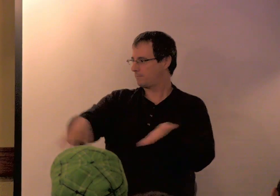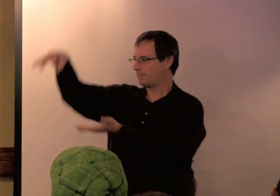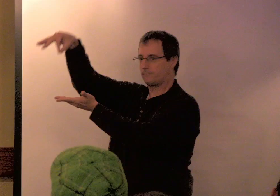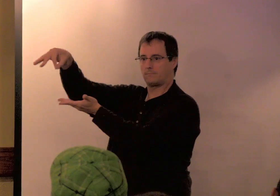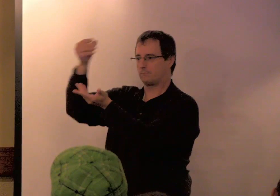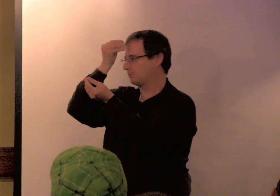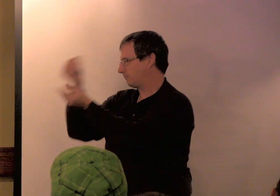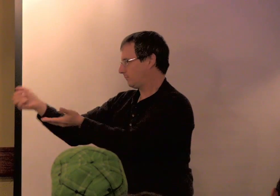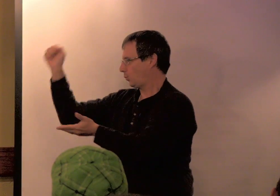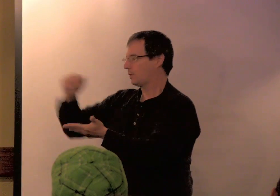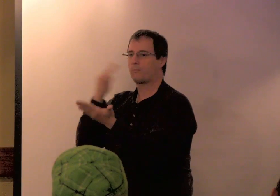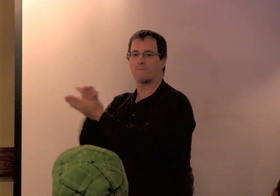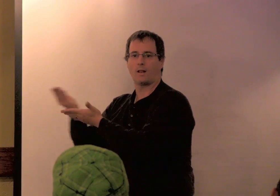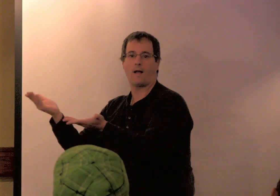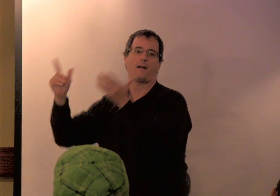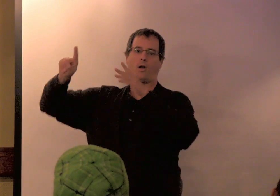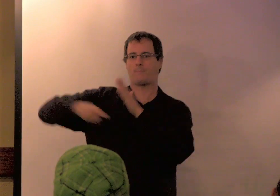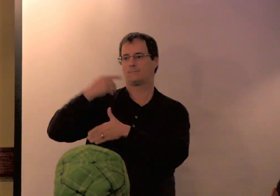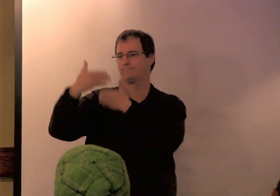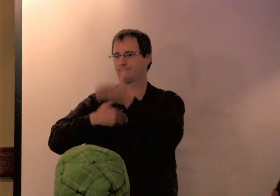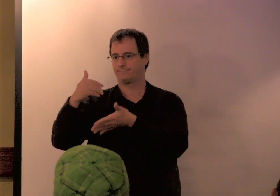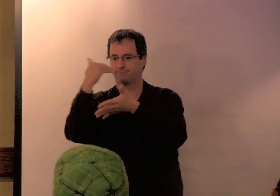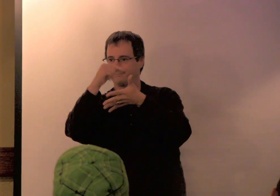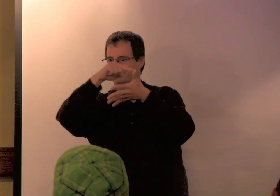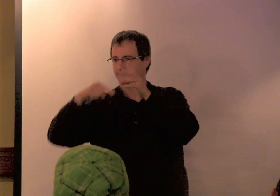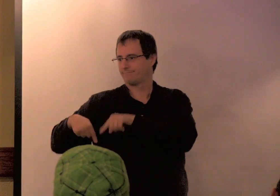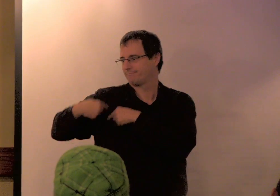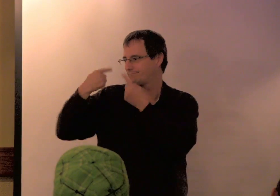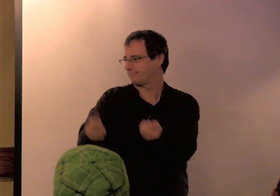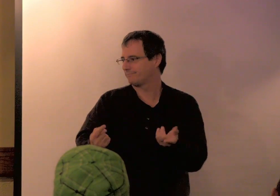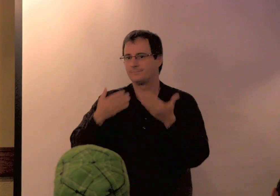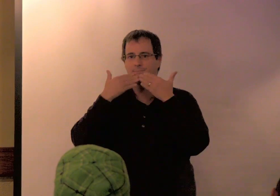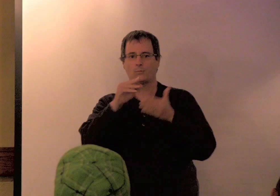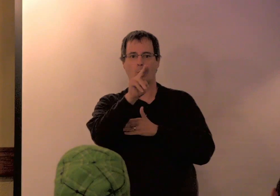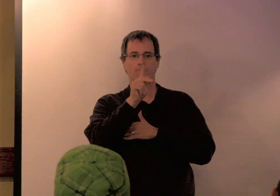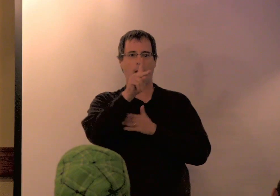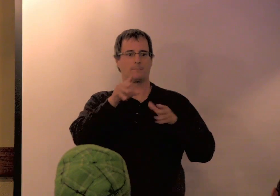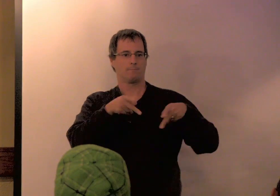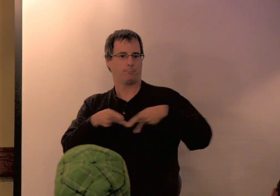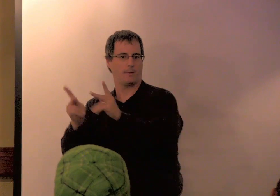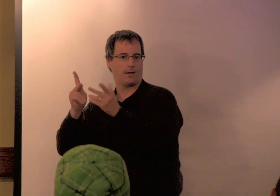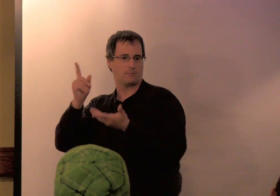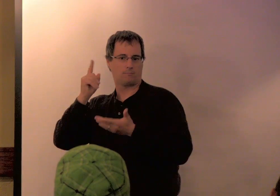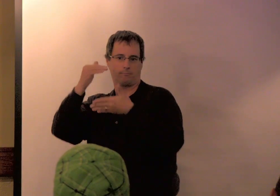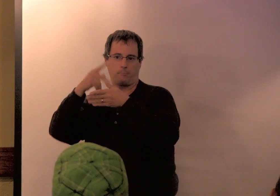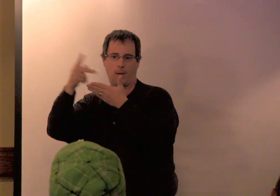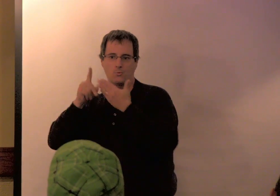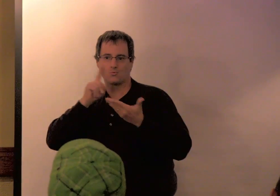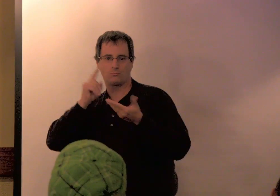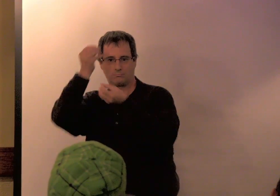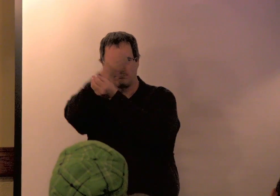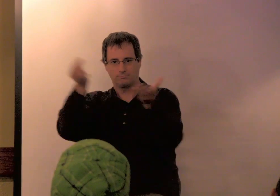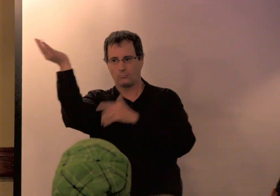BWB a mis sa candidature à l'UPOP et a finalement été sélectionnée. Alors, c'est à partir de ce moment-là que les choses ont été mises en marche. Alors, merci à l'UPOP